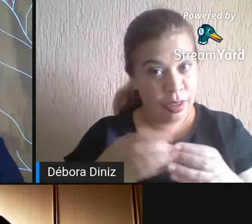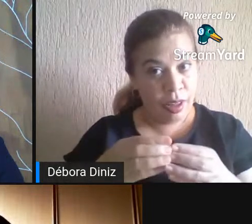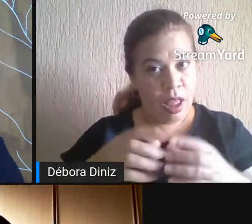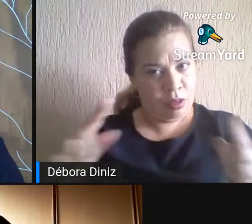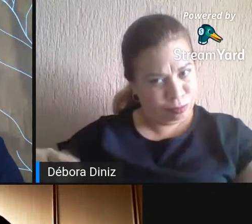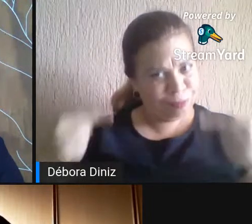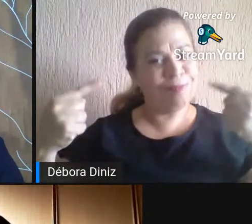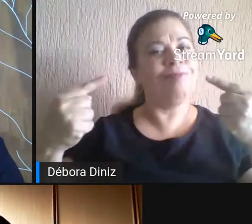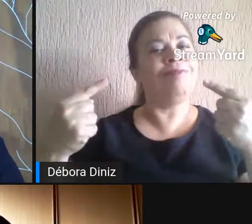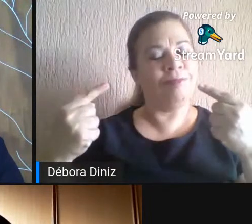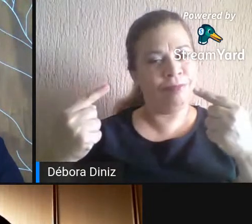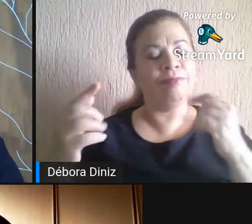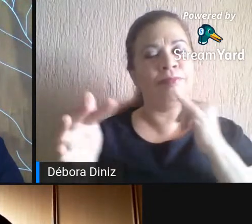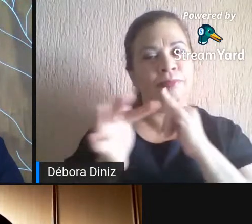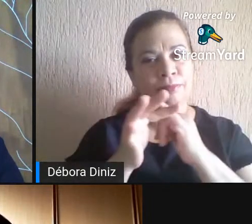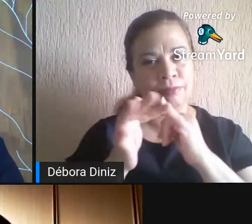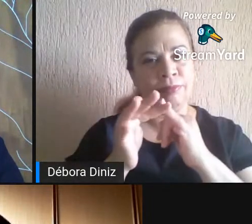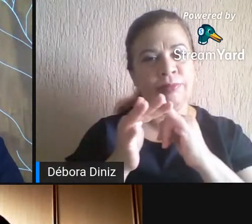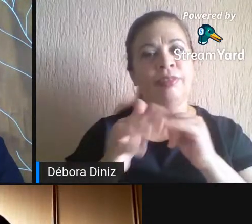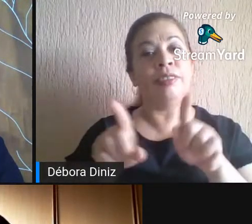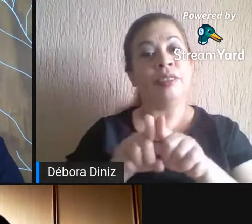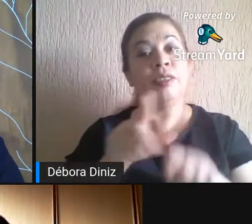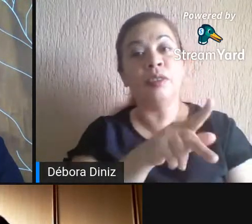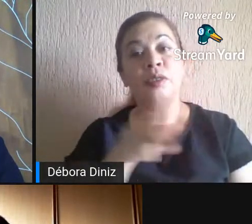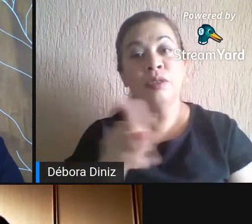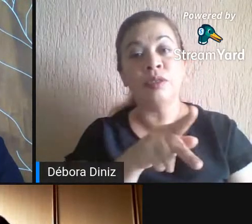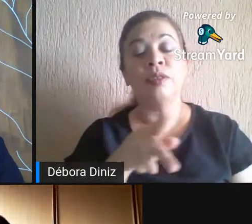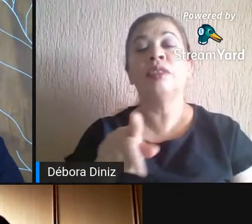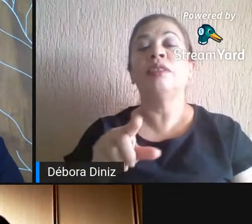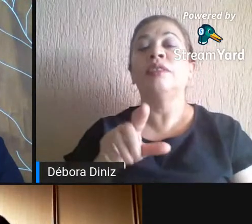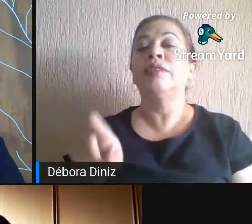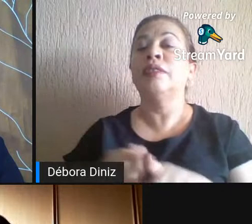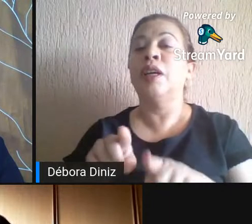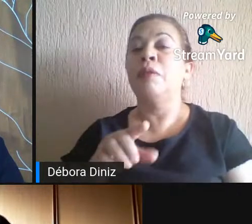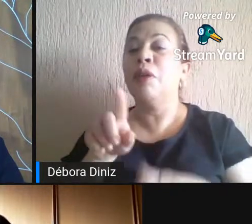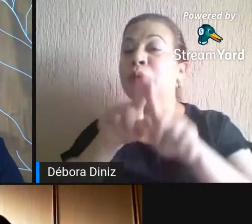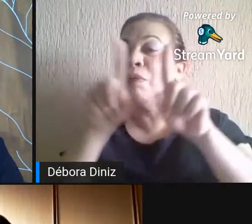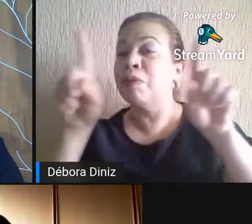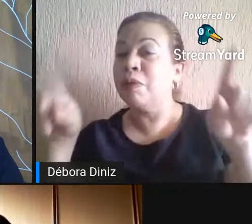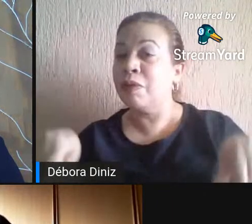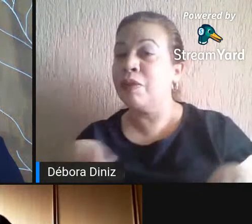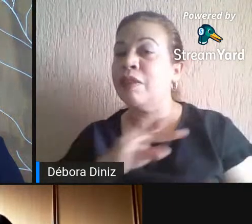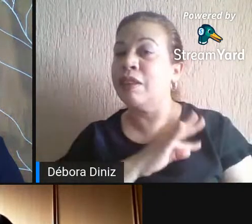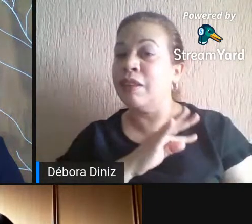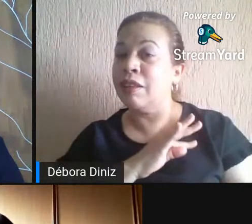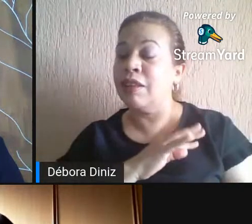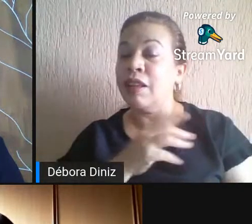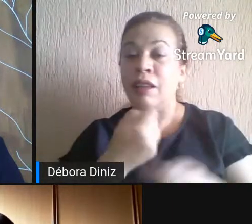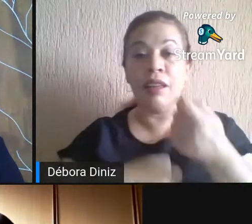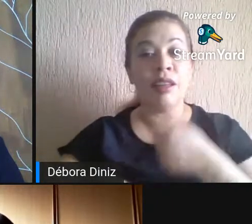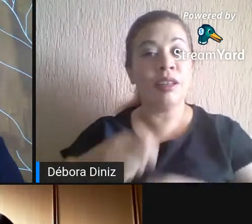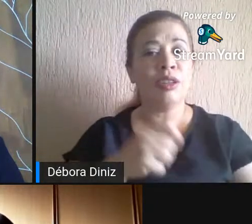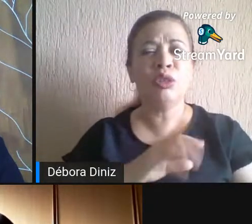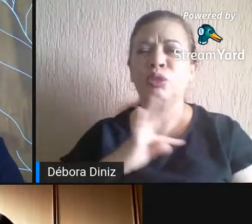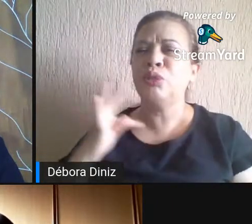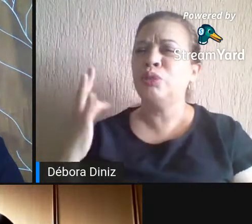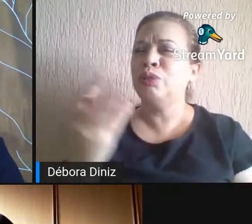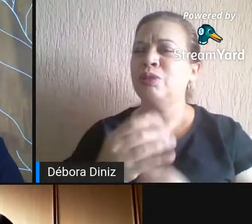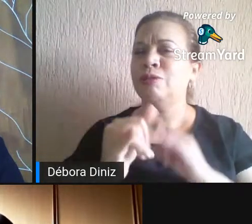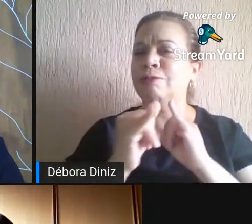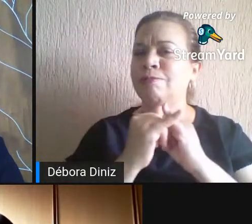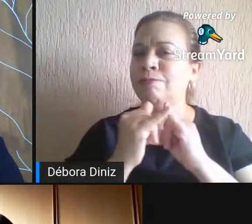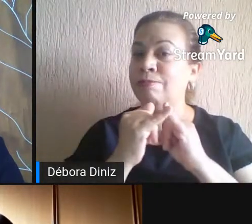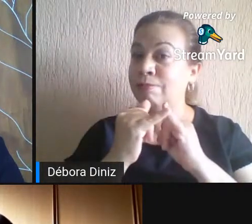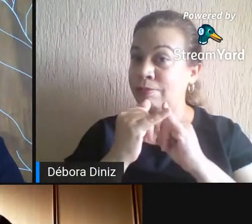um grande desafio para a instituição, para os docentes, para os técnicos administrativos, para todo o Instituto Federal de